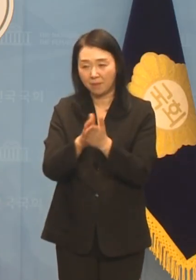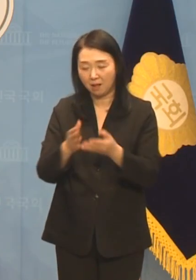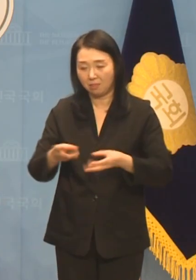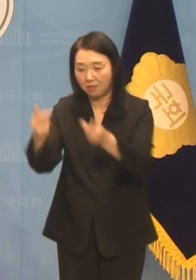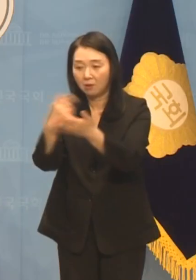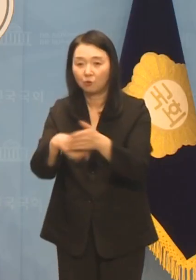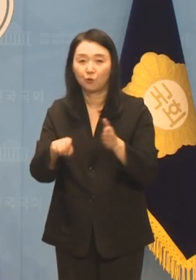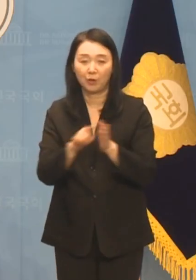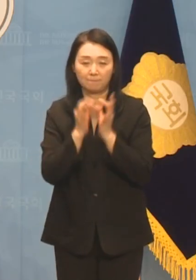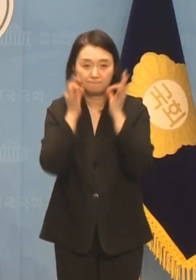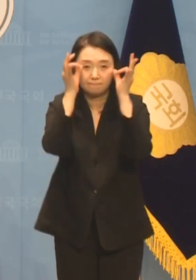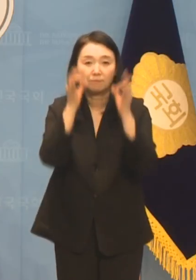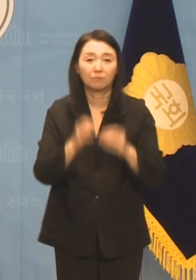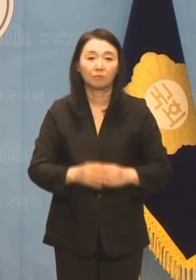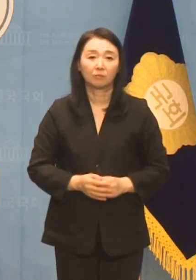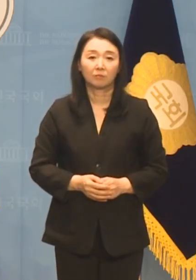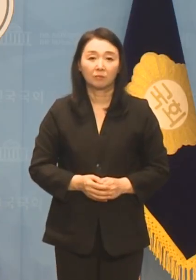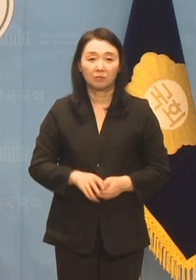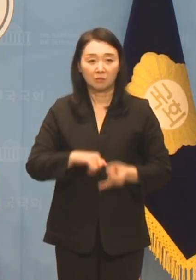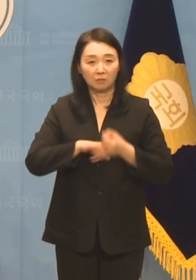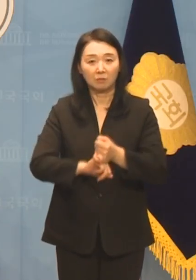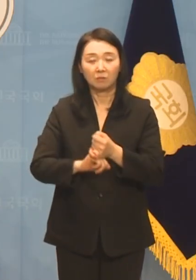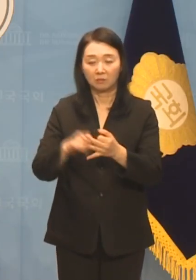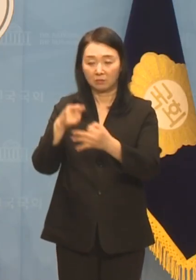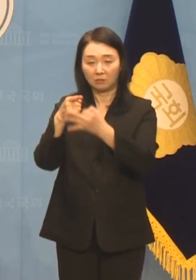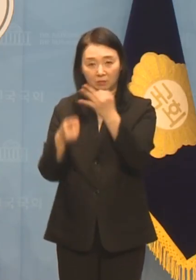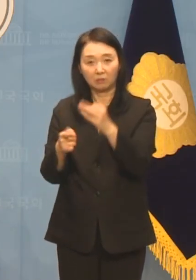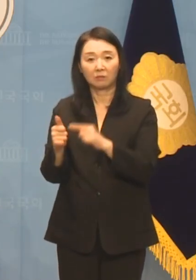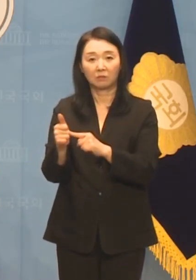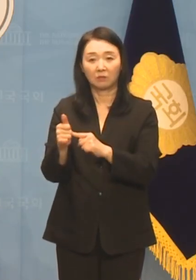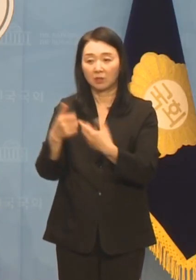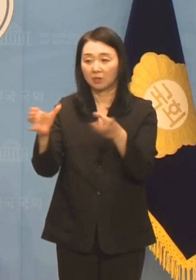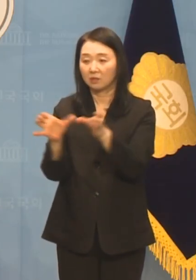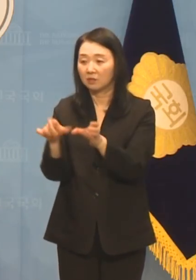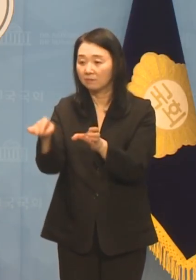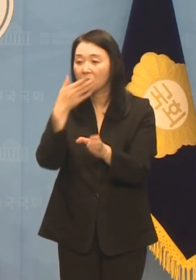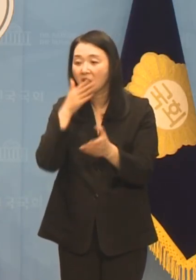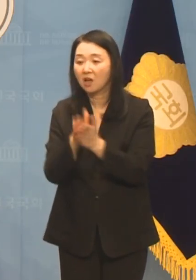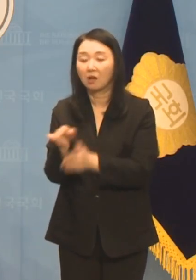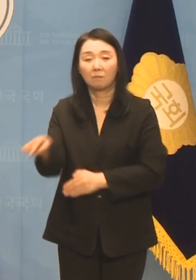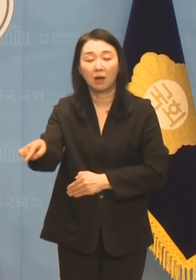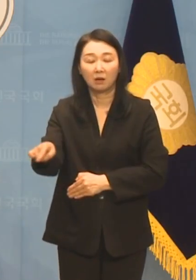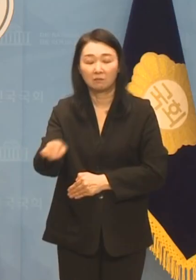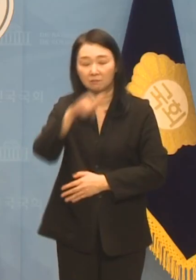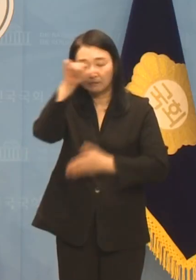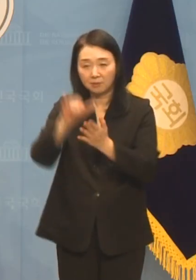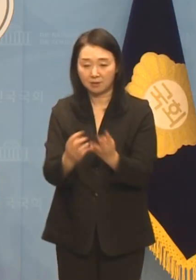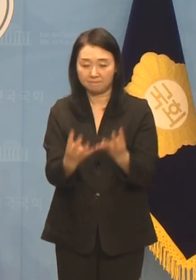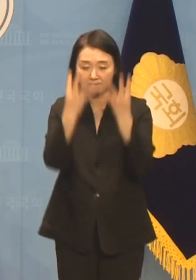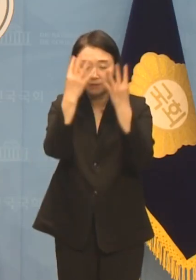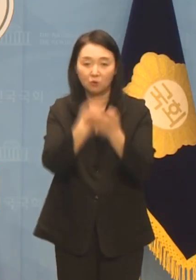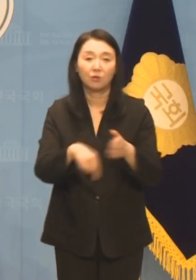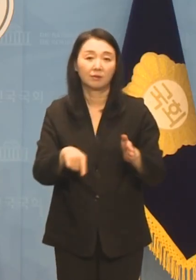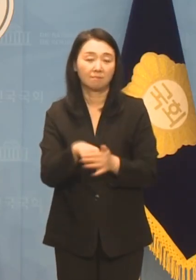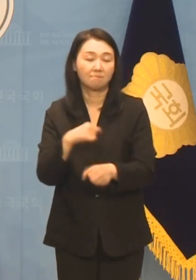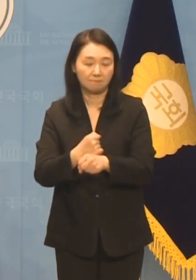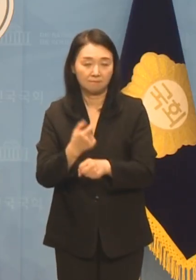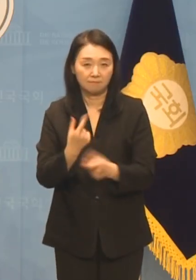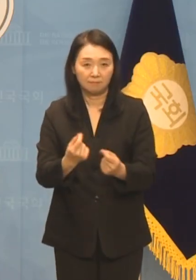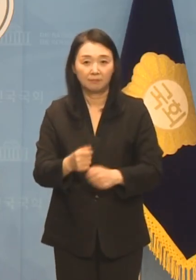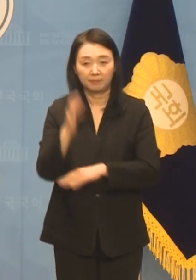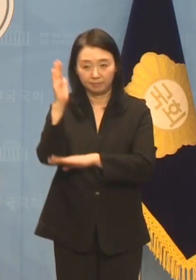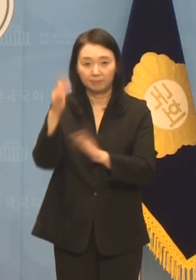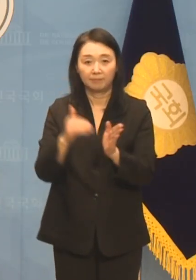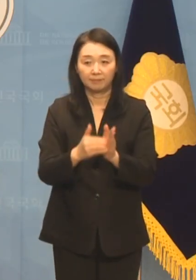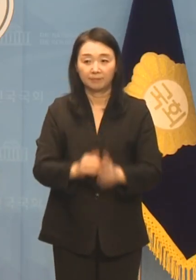총력을 다할 것입니다. 반드시 윤석열과 그 일당들이 평생 죗값을 치르도록 만들겠습니다.